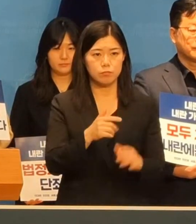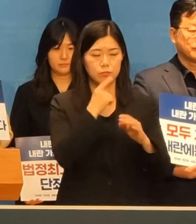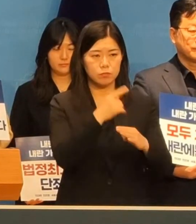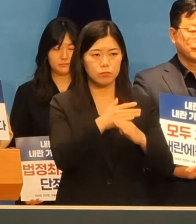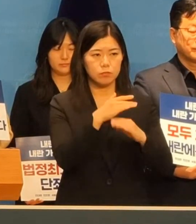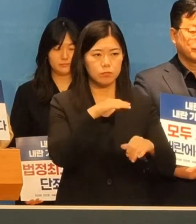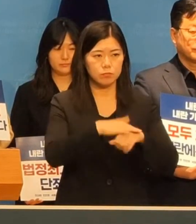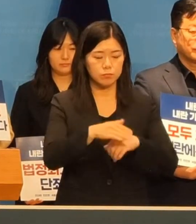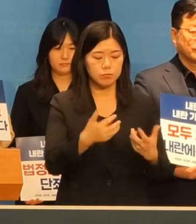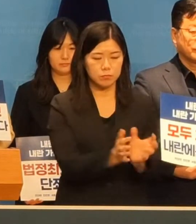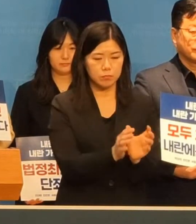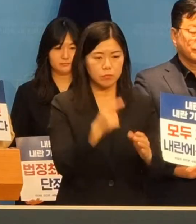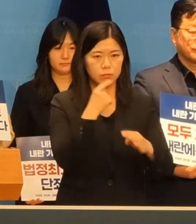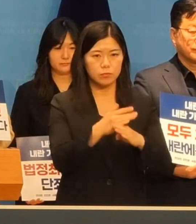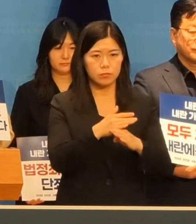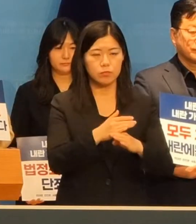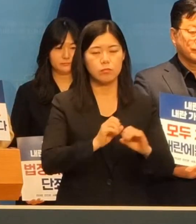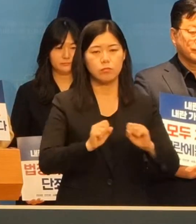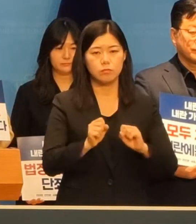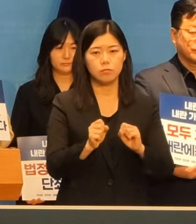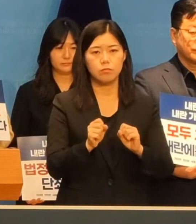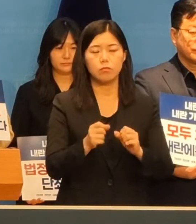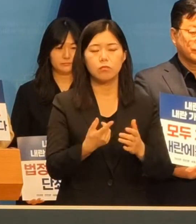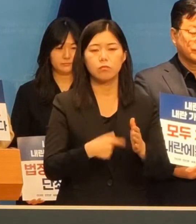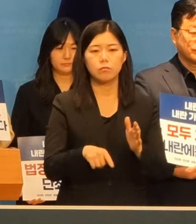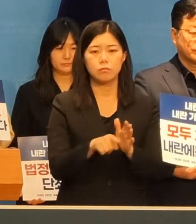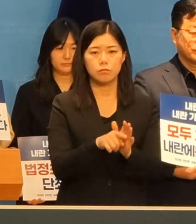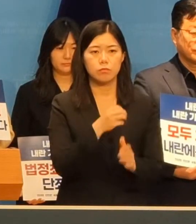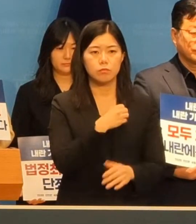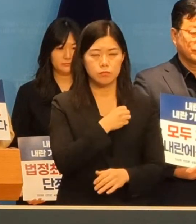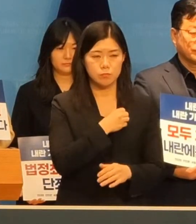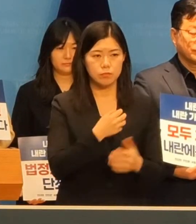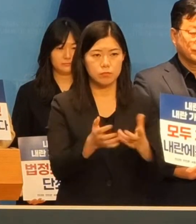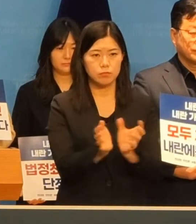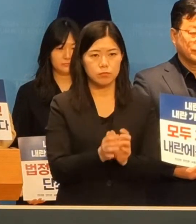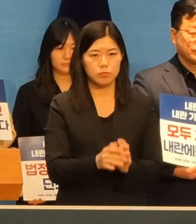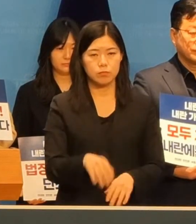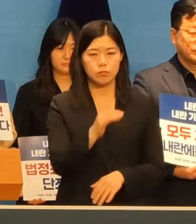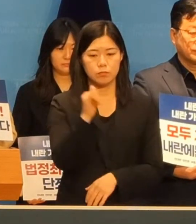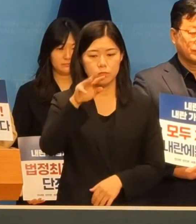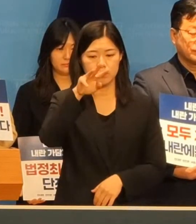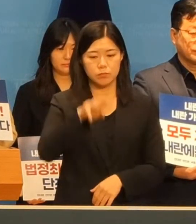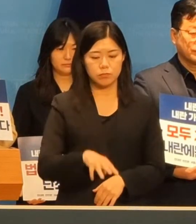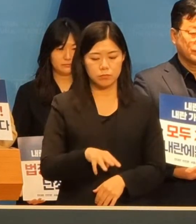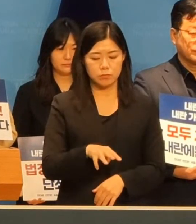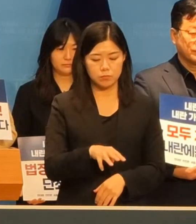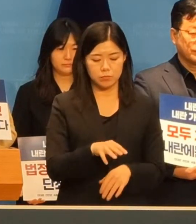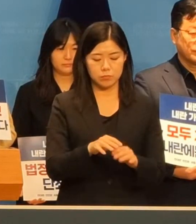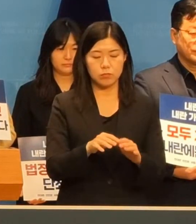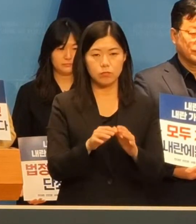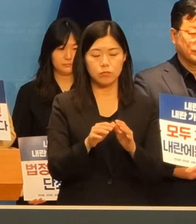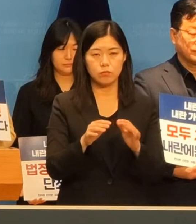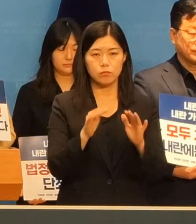민주화 운동을 위한 권리당원 모임, 세종강물 세종시 민주시민